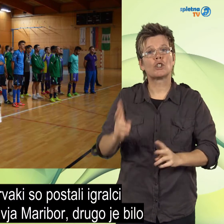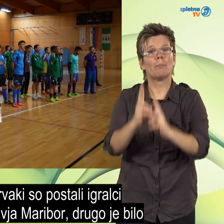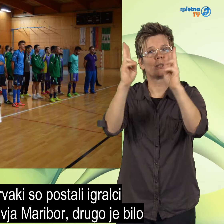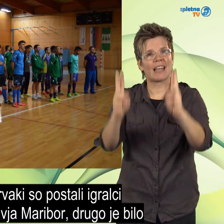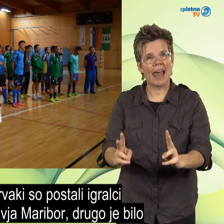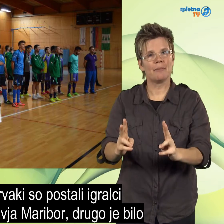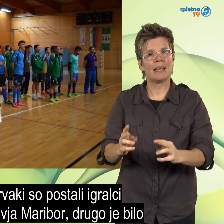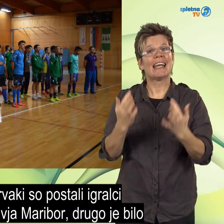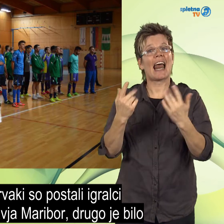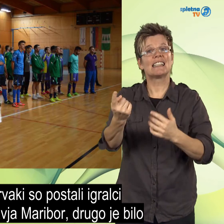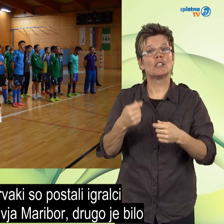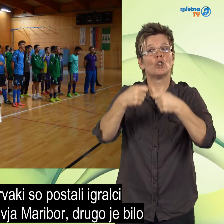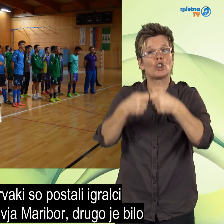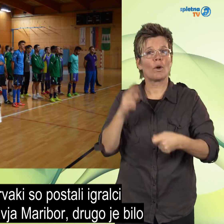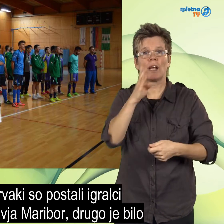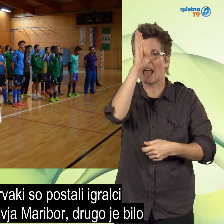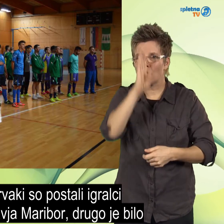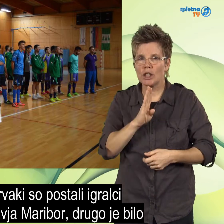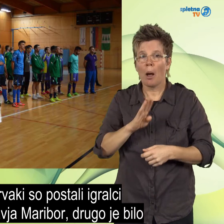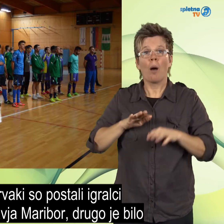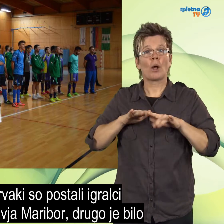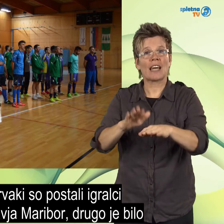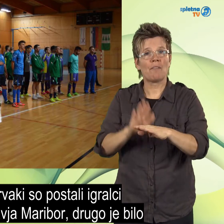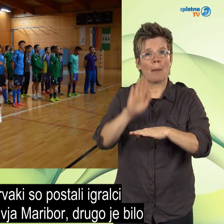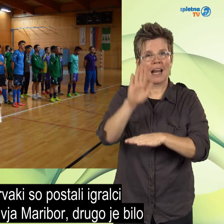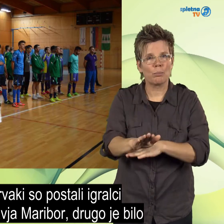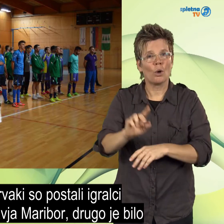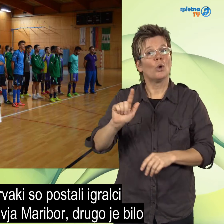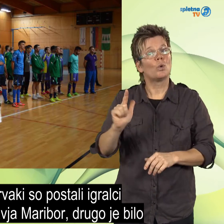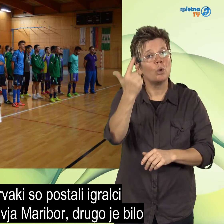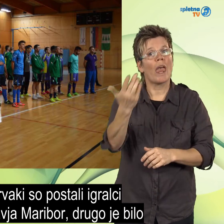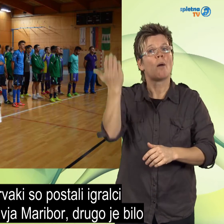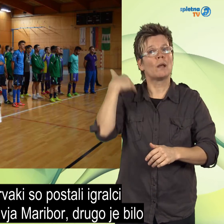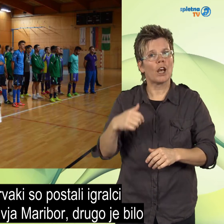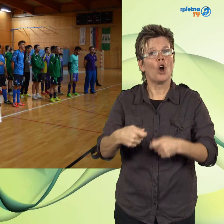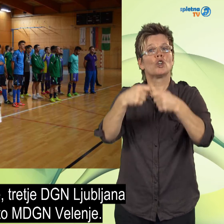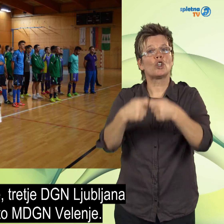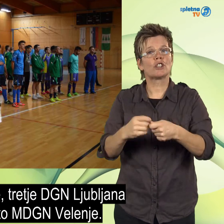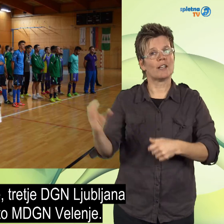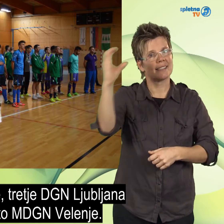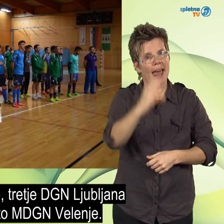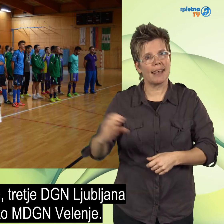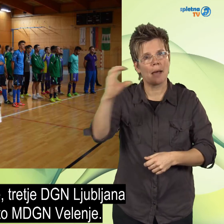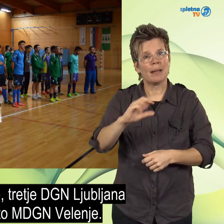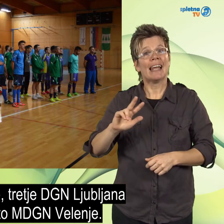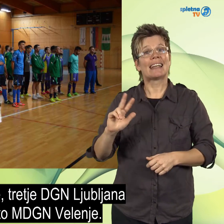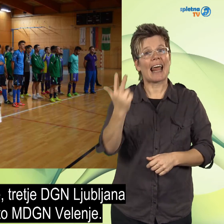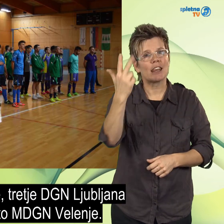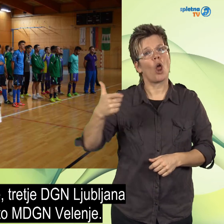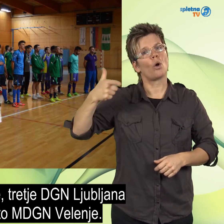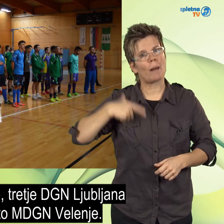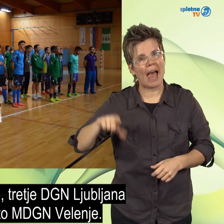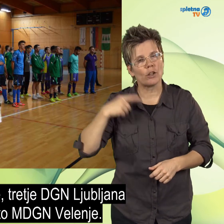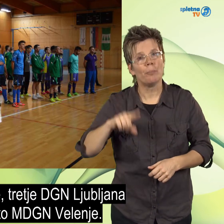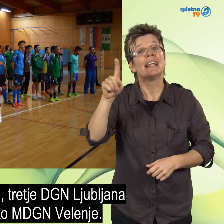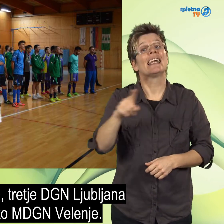Državni prvaki so postali igralci iz DGN Podravja Maribor, drugo je bilo DGN Celje,